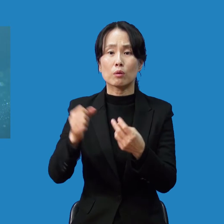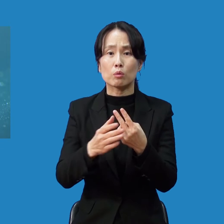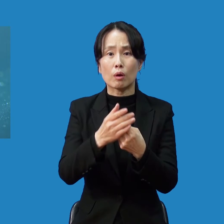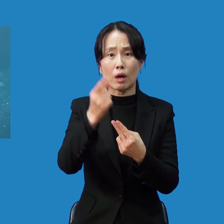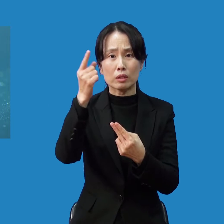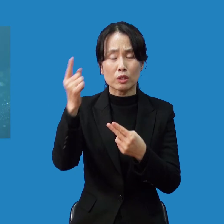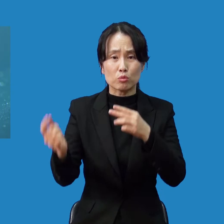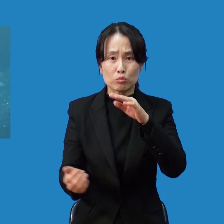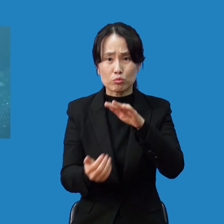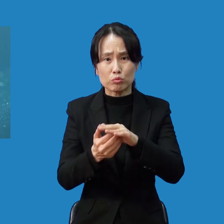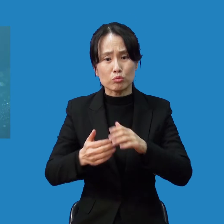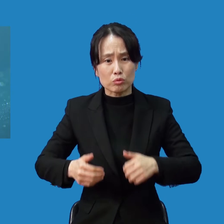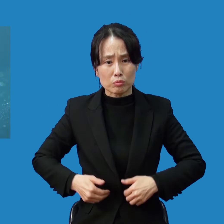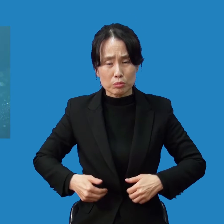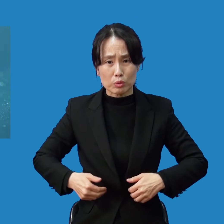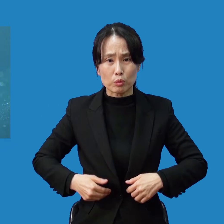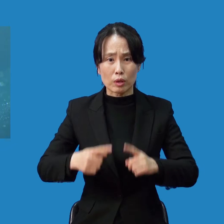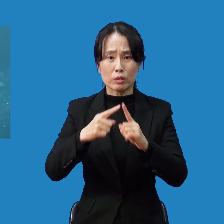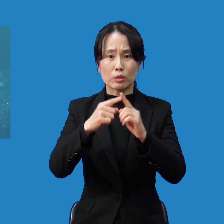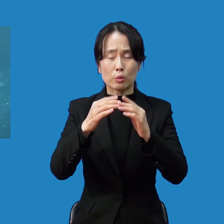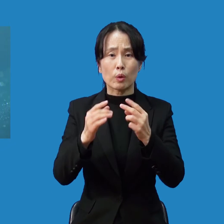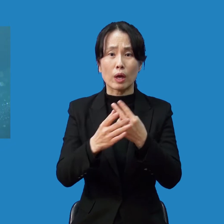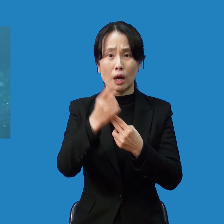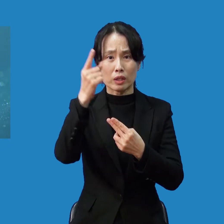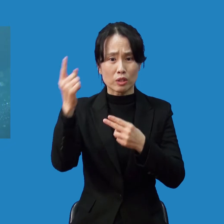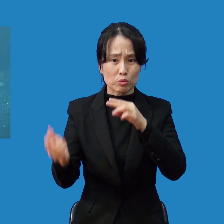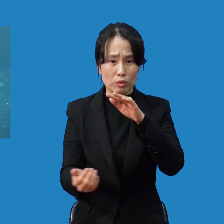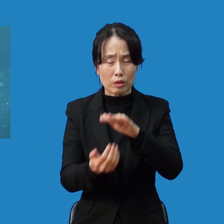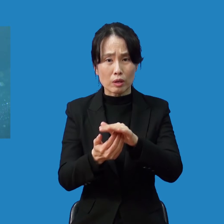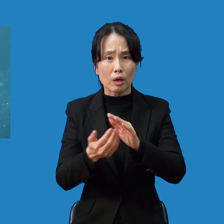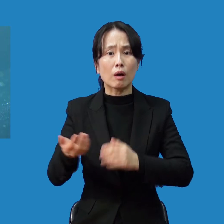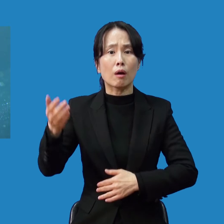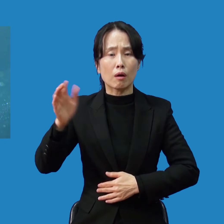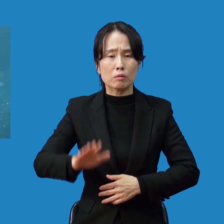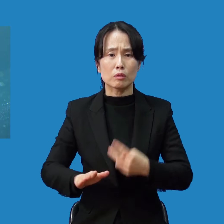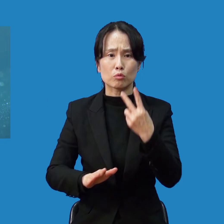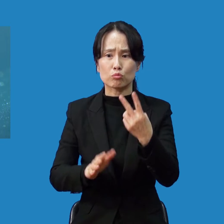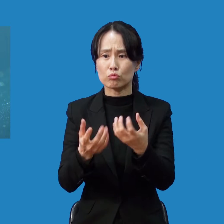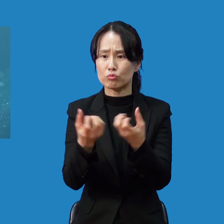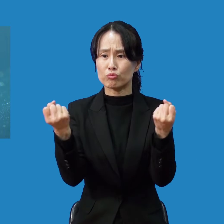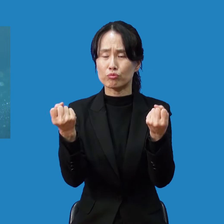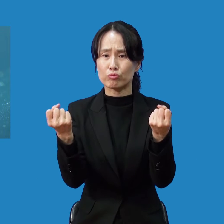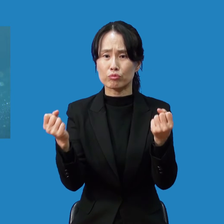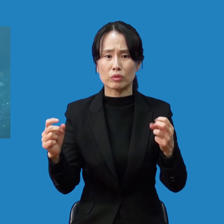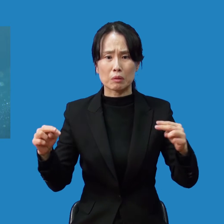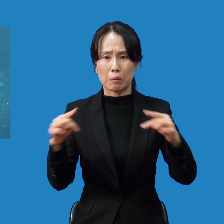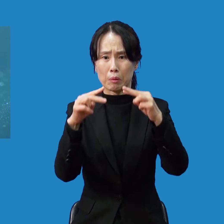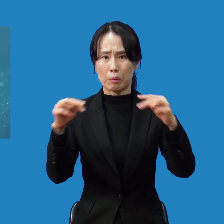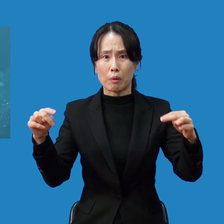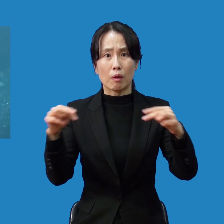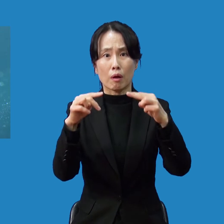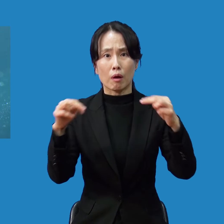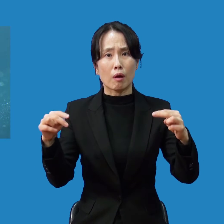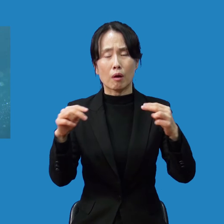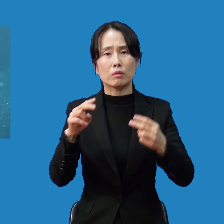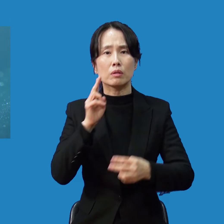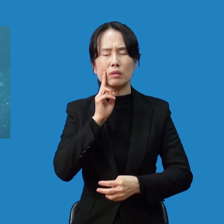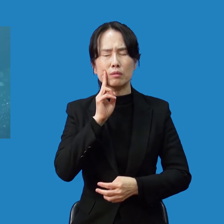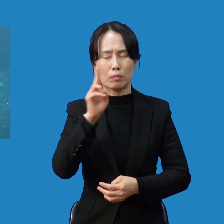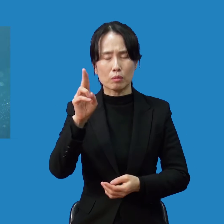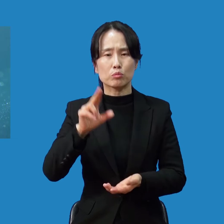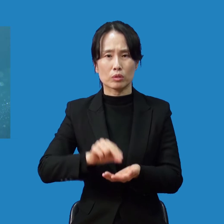교회의 공동체성을 해치는 아주 심각한 문제였습니다. 그래서 사도 바울이 이